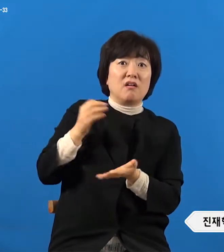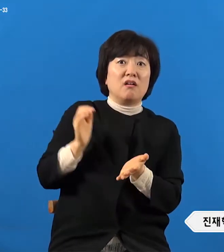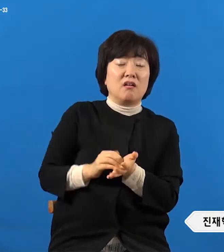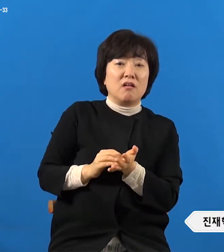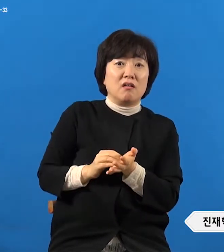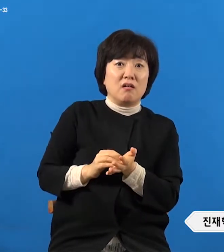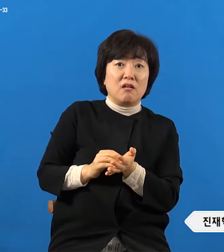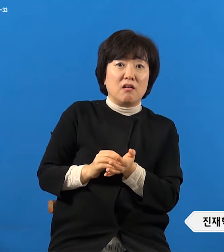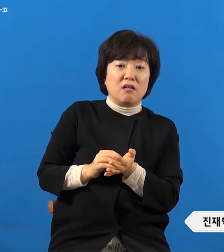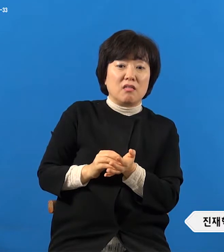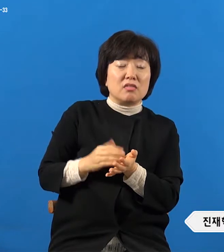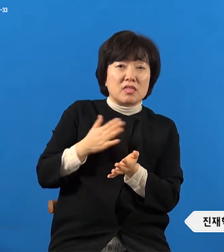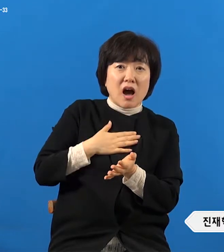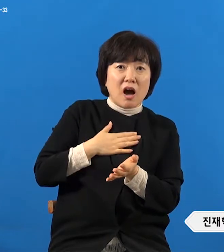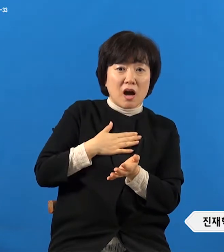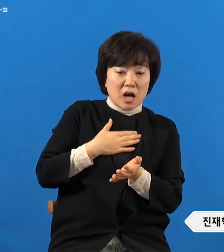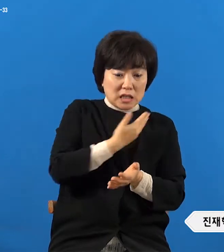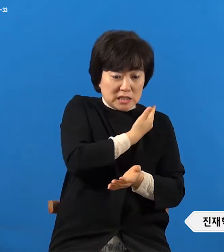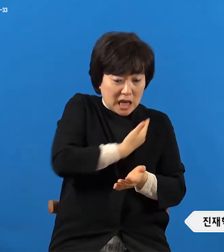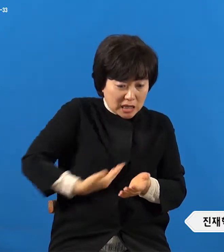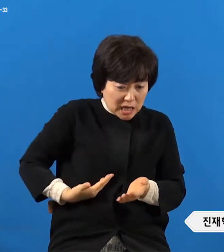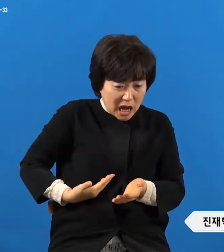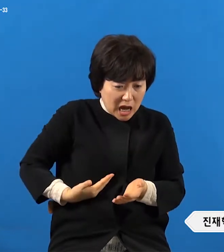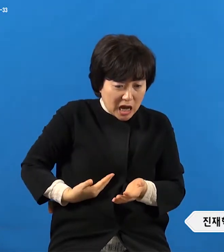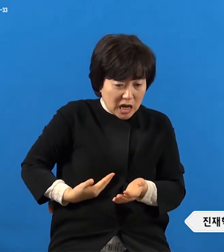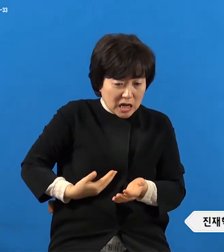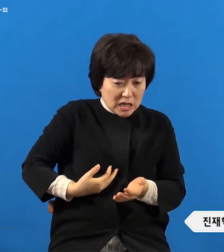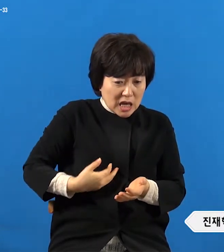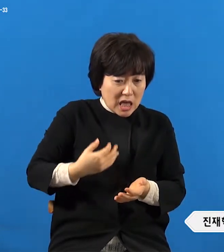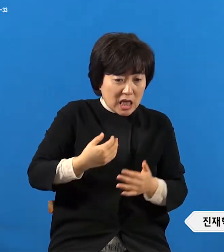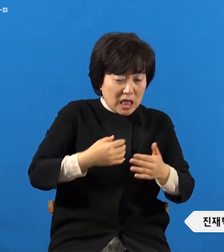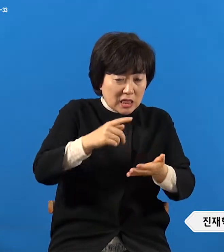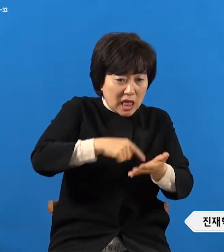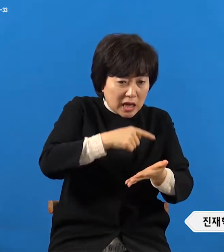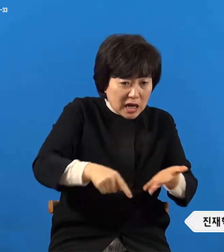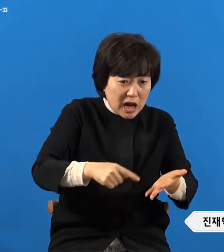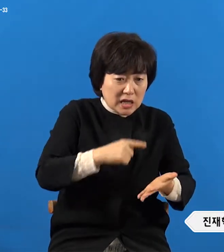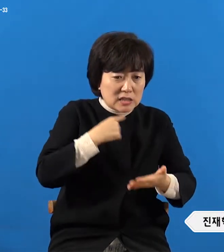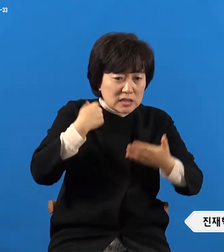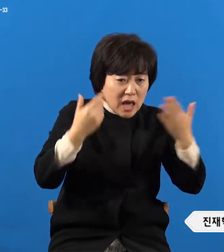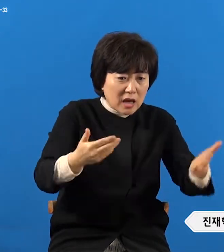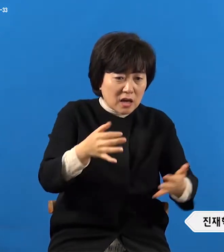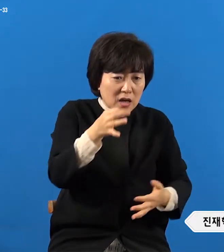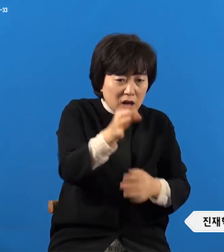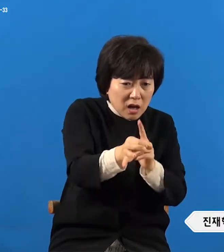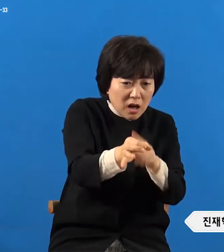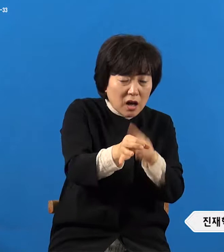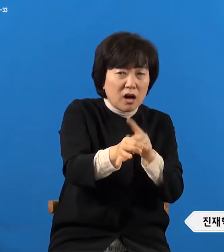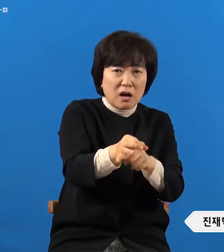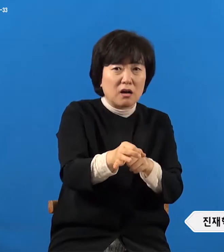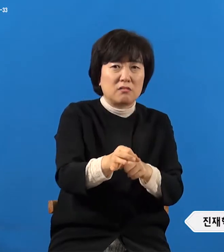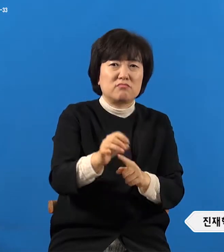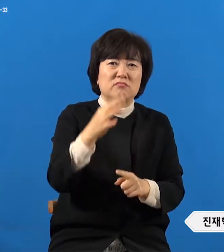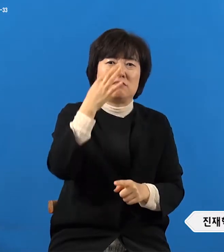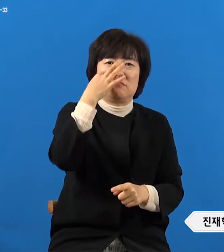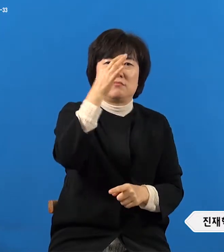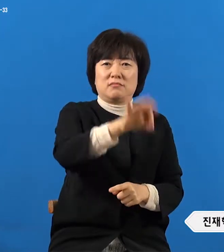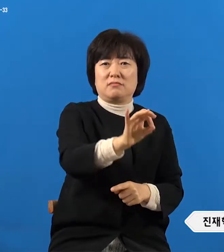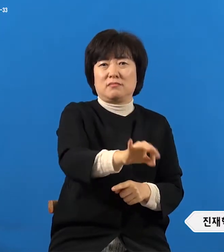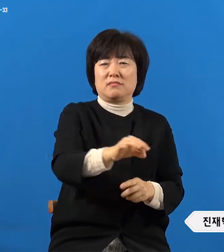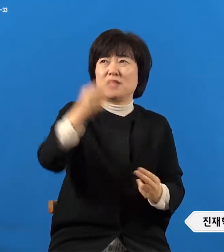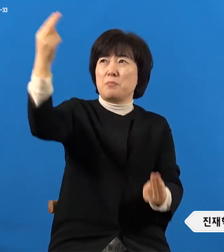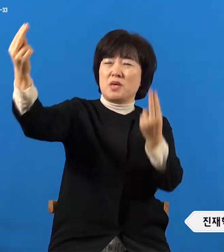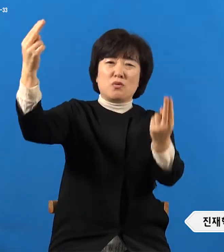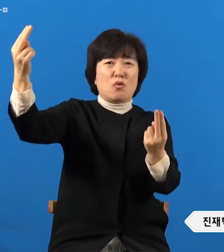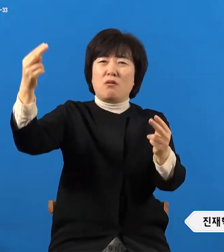제자의 이 대가는 아무것도 아니라는 사실을 아십니까? 오늘